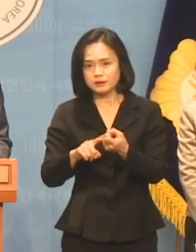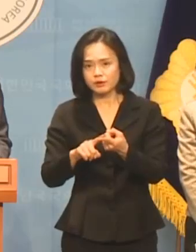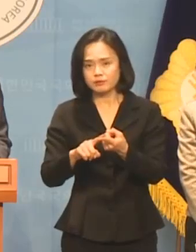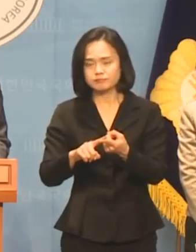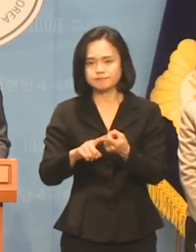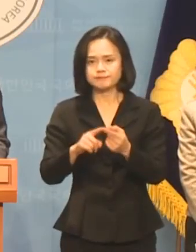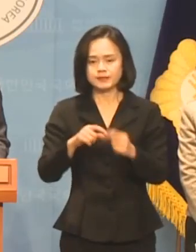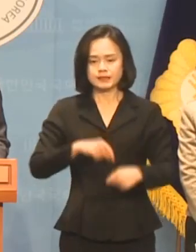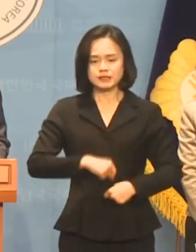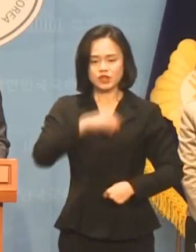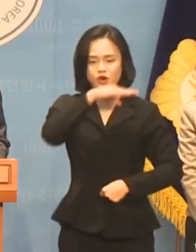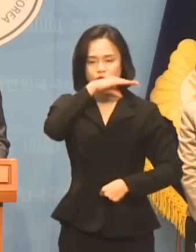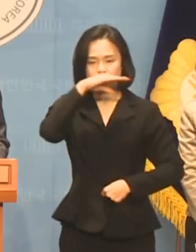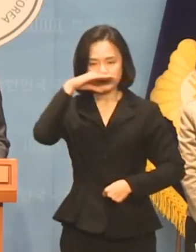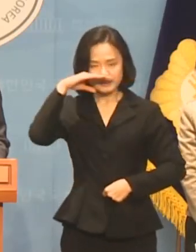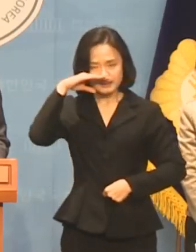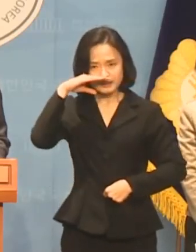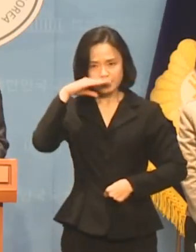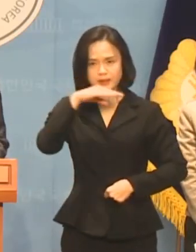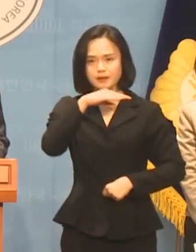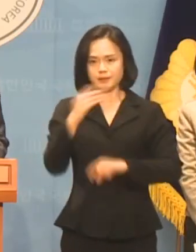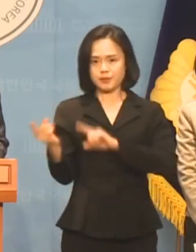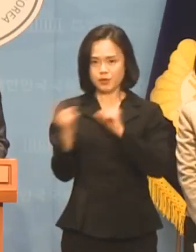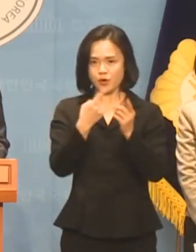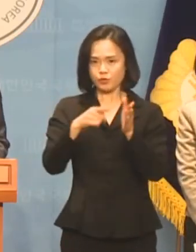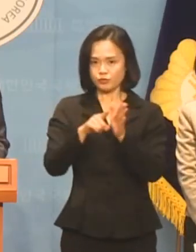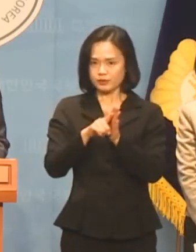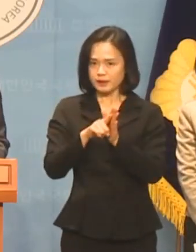그 날을 꼭 한번 추진해 보겠습니다.